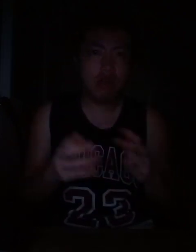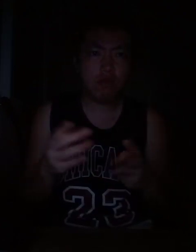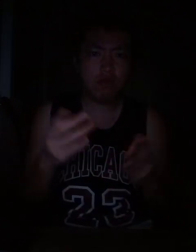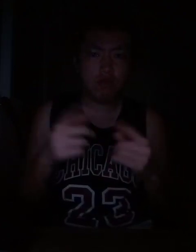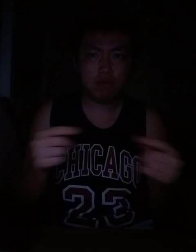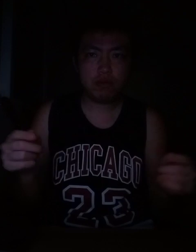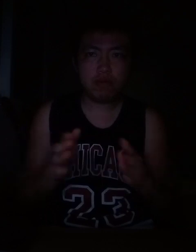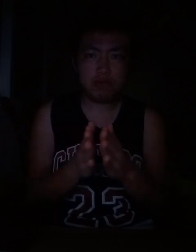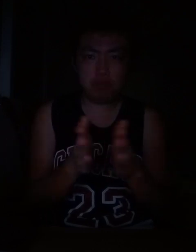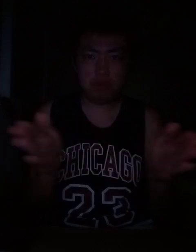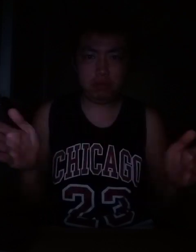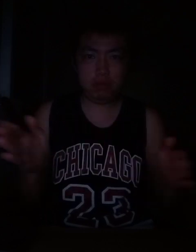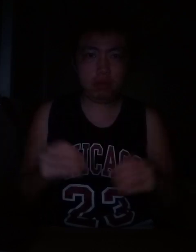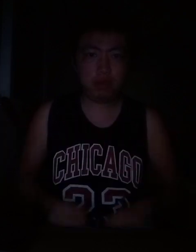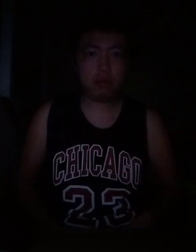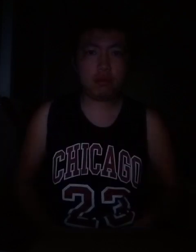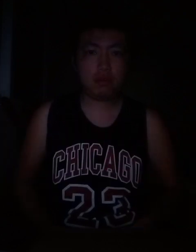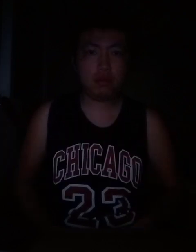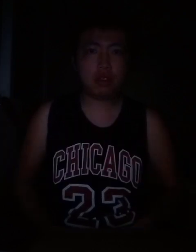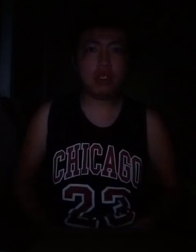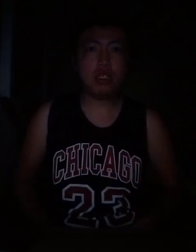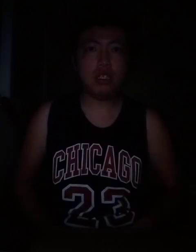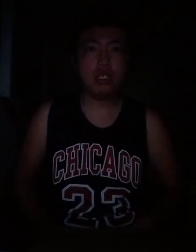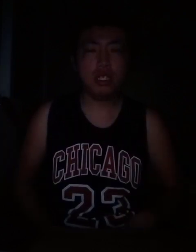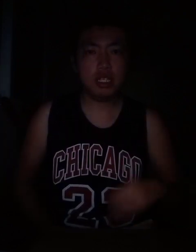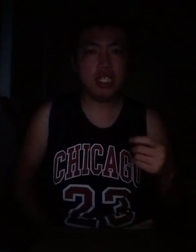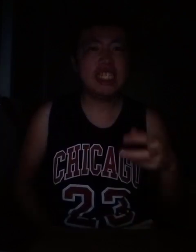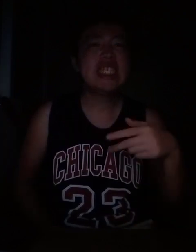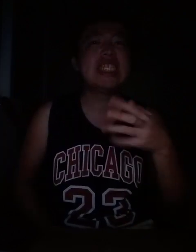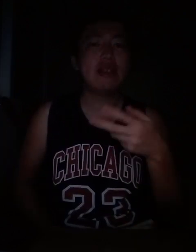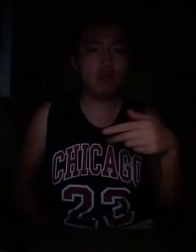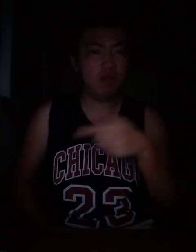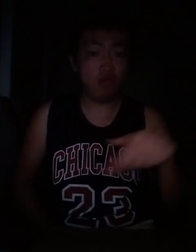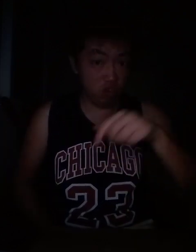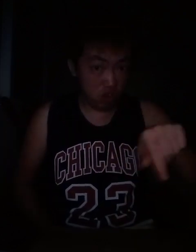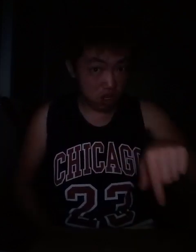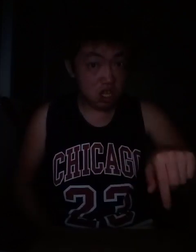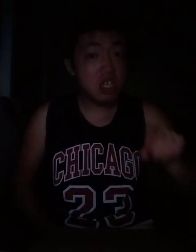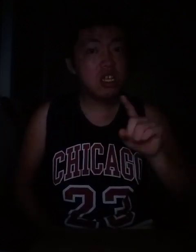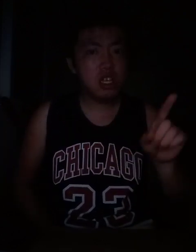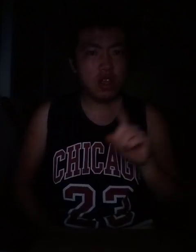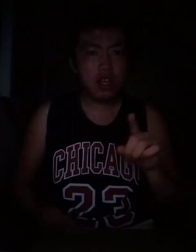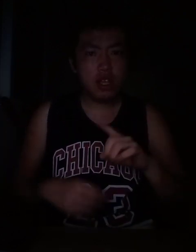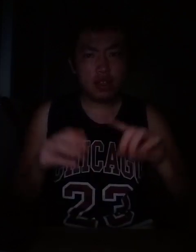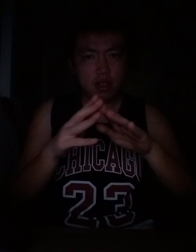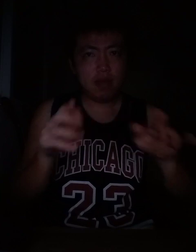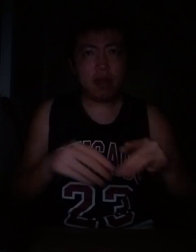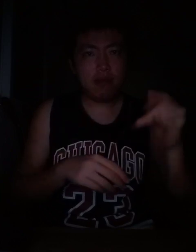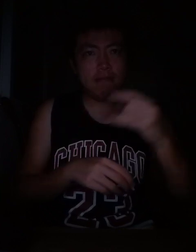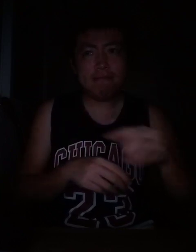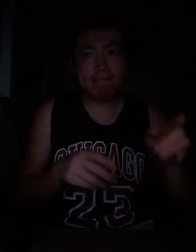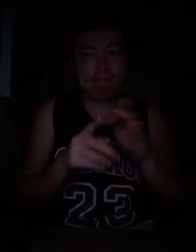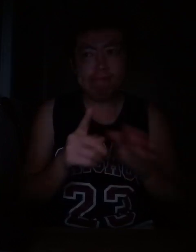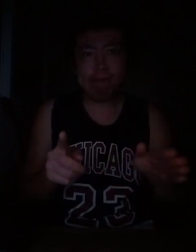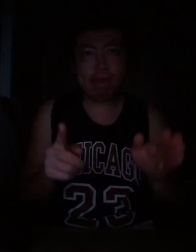작업이 시작됐습니다. 태풍 흰남노가 휩쓸고 간 지 1년 가까이 지났지만 크게 달라진 건 없는